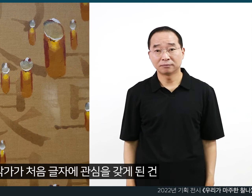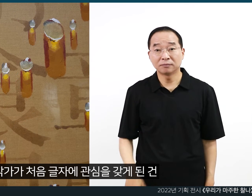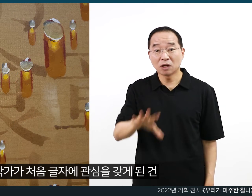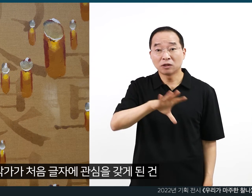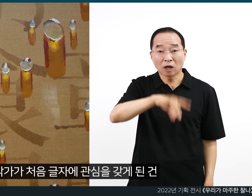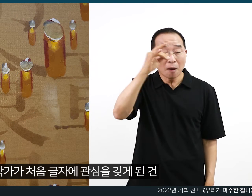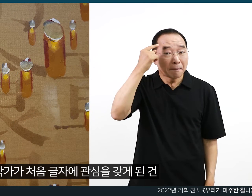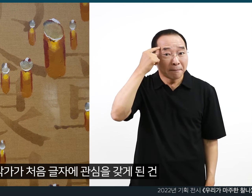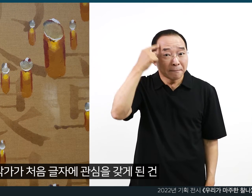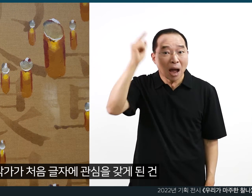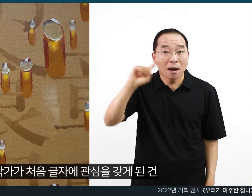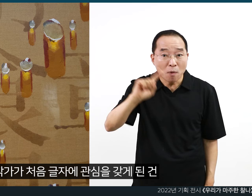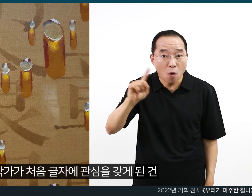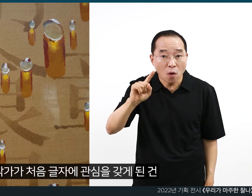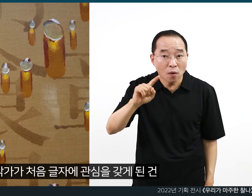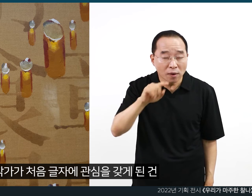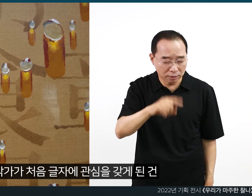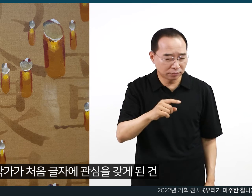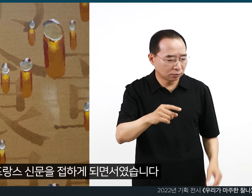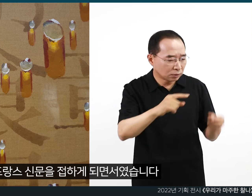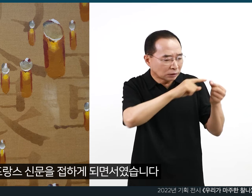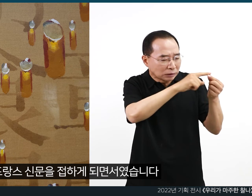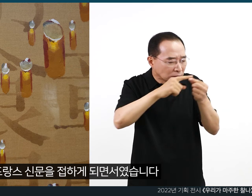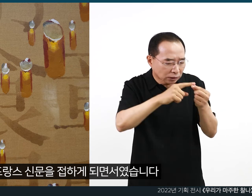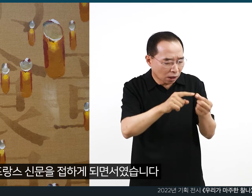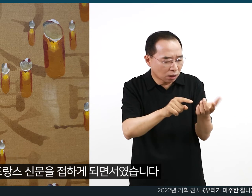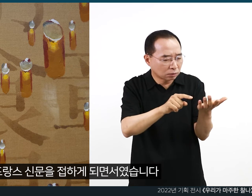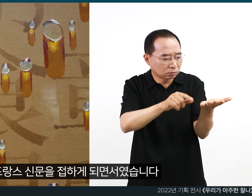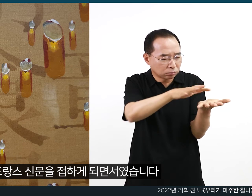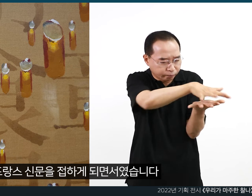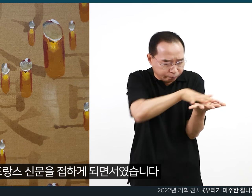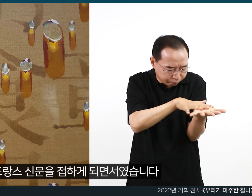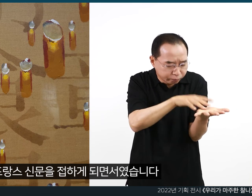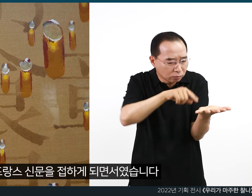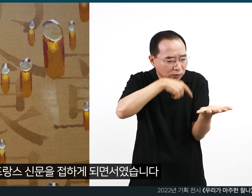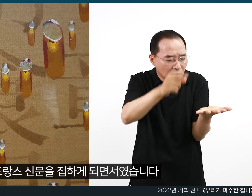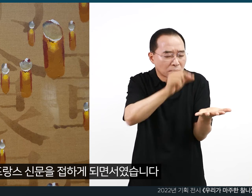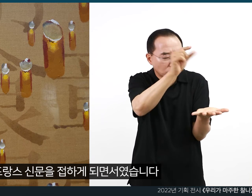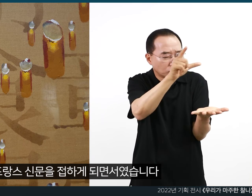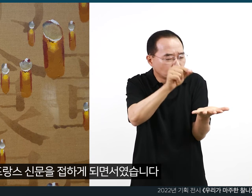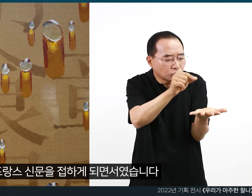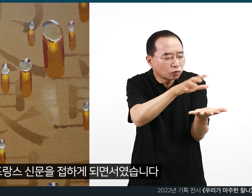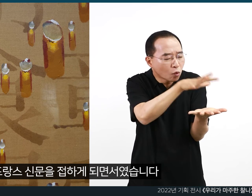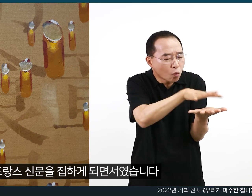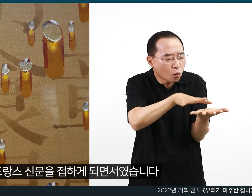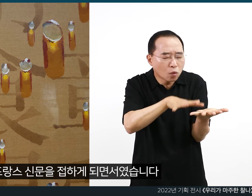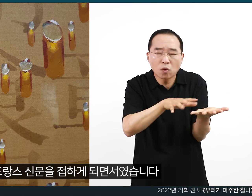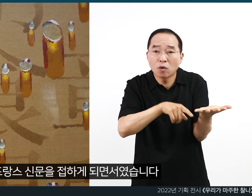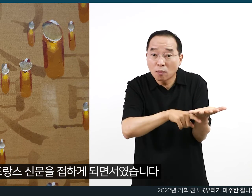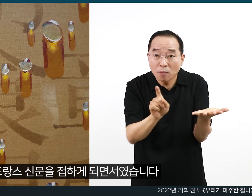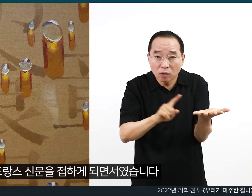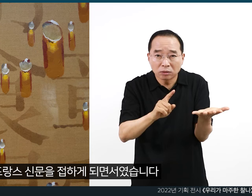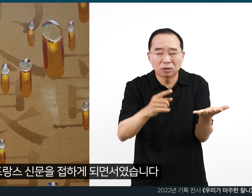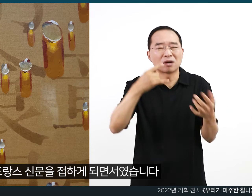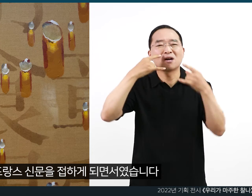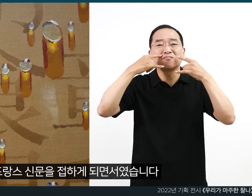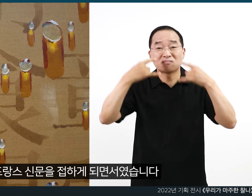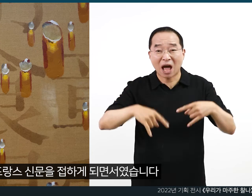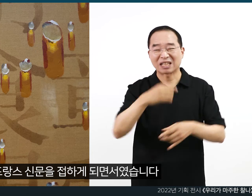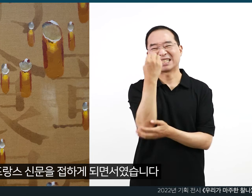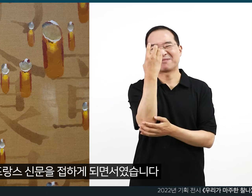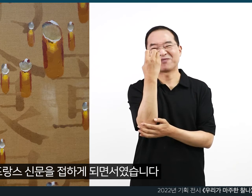작가가 처음 글자에 관심을 갖게 된 건 프랑스 신문을 접하게 되면서였습니다.